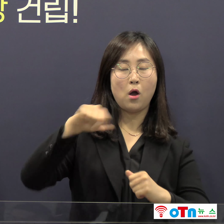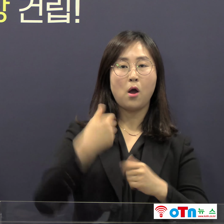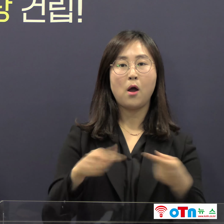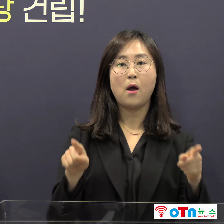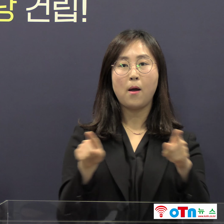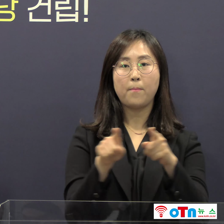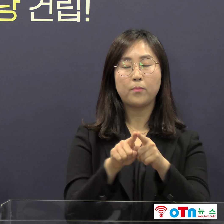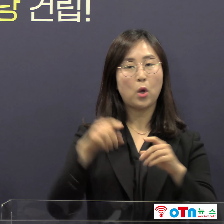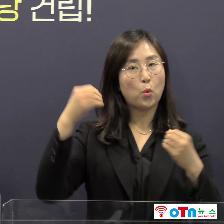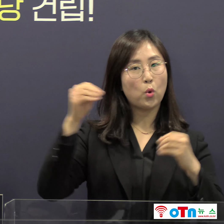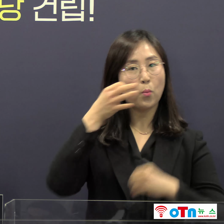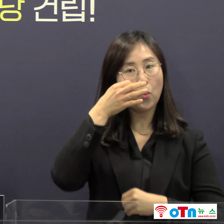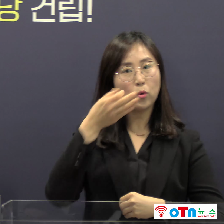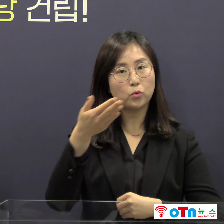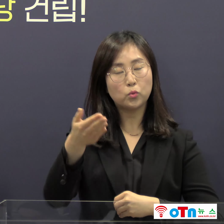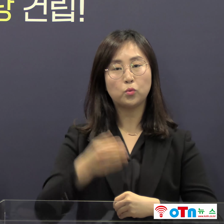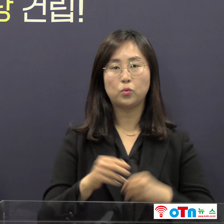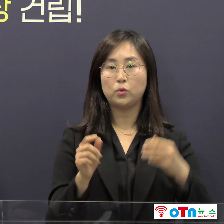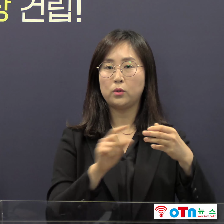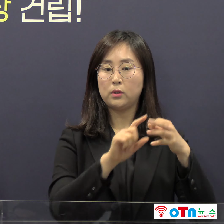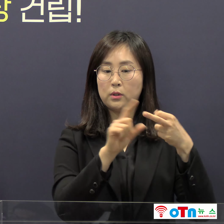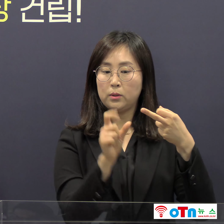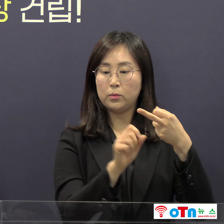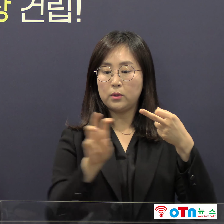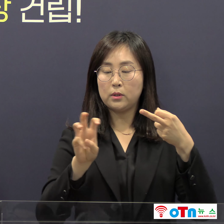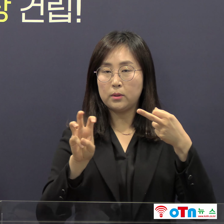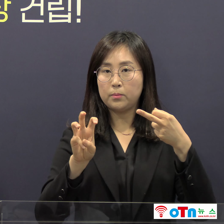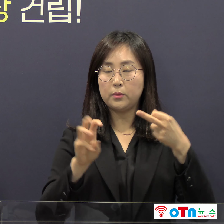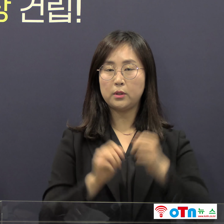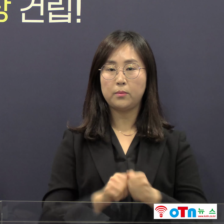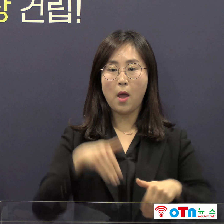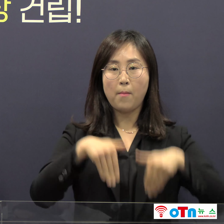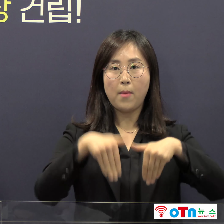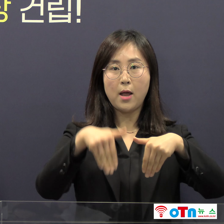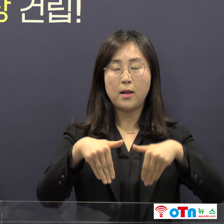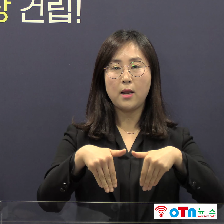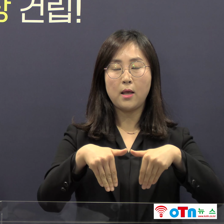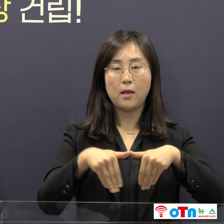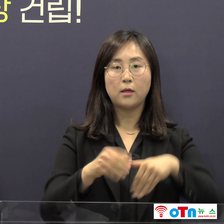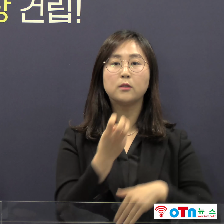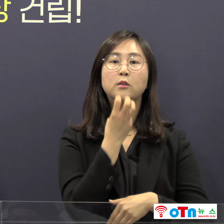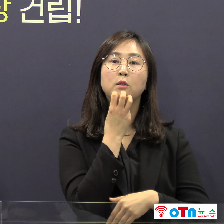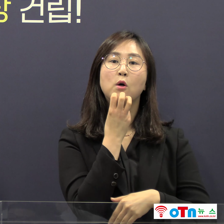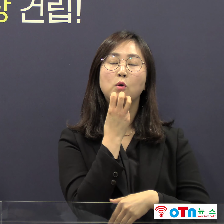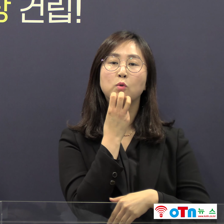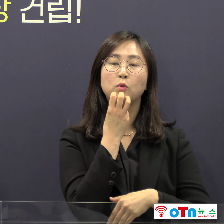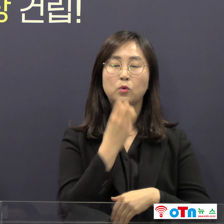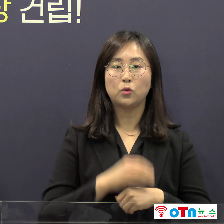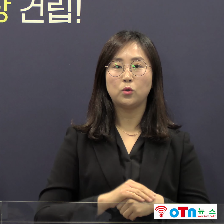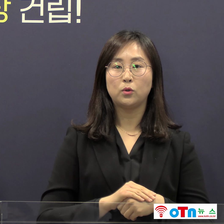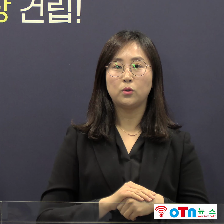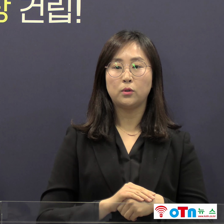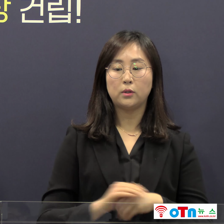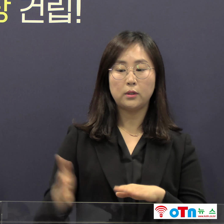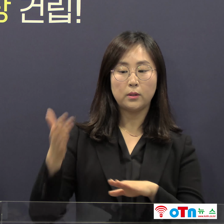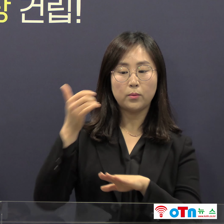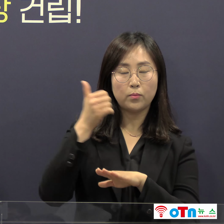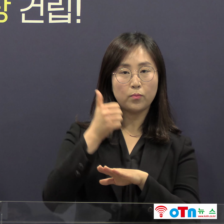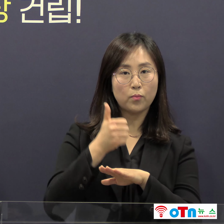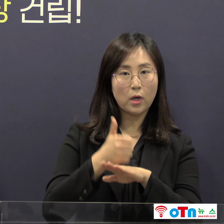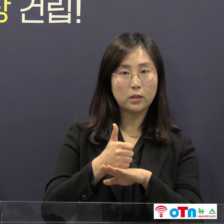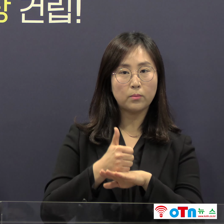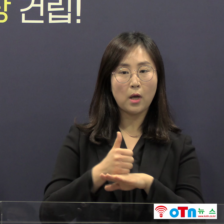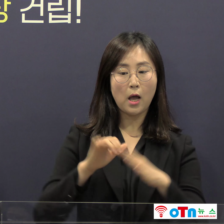선보이고 12월 30일에는 국내 대표적인 발레극단 서울 발레시어터가 연말 가족 공연의